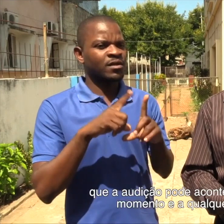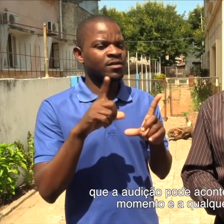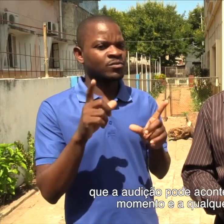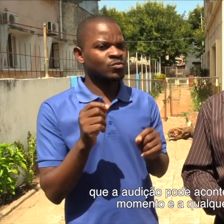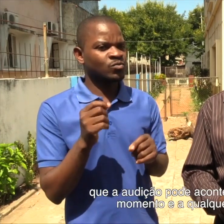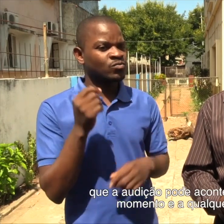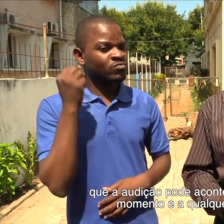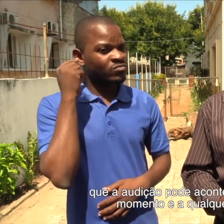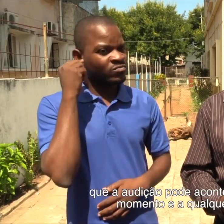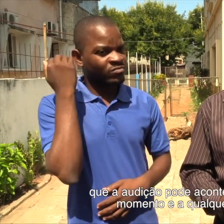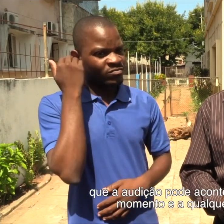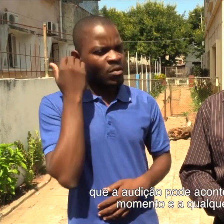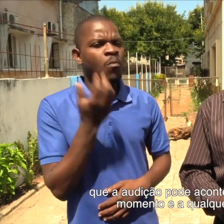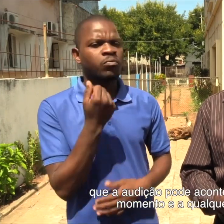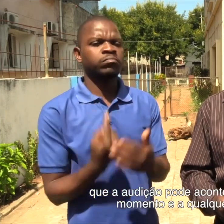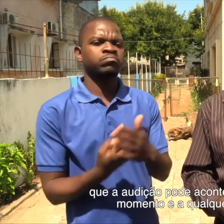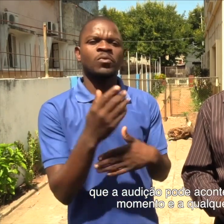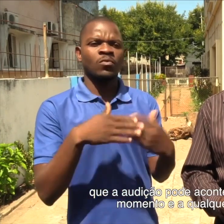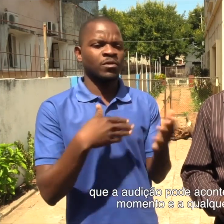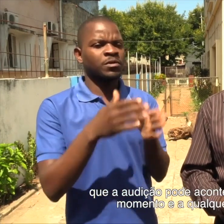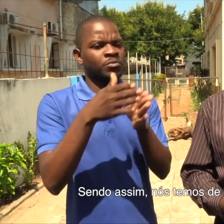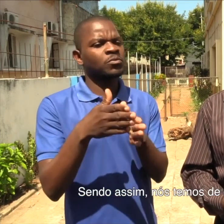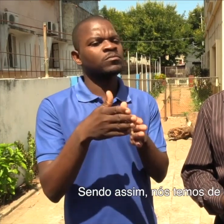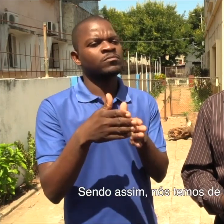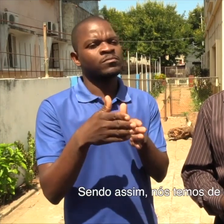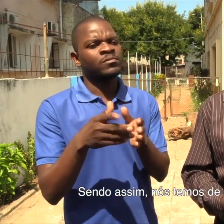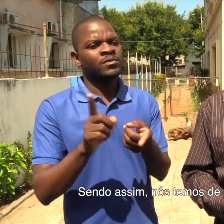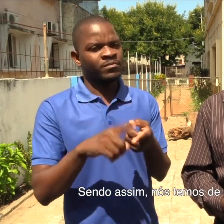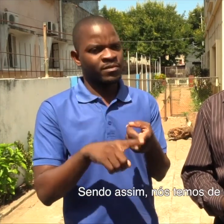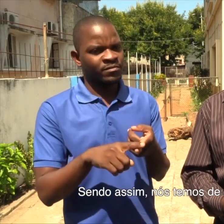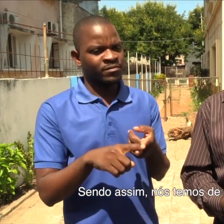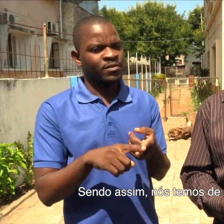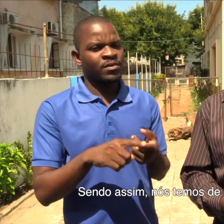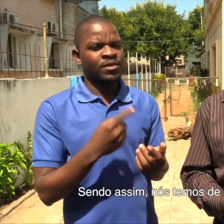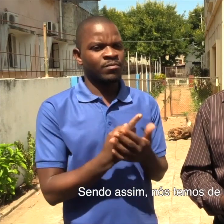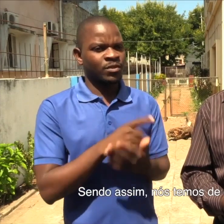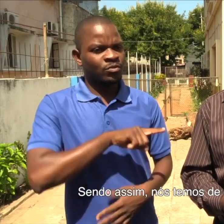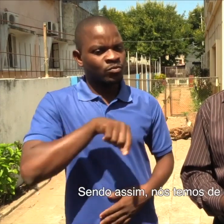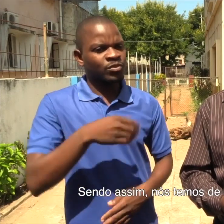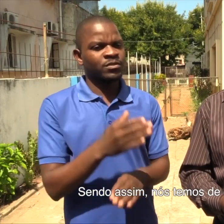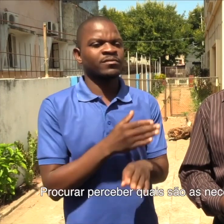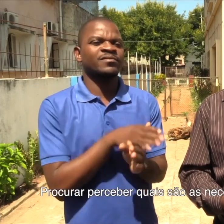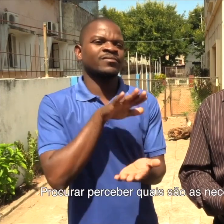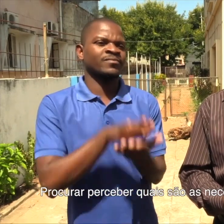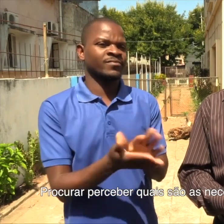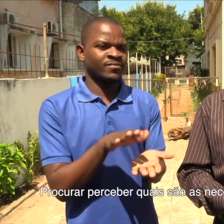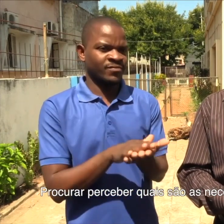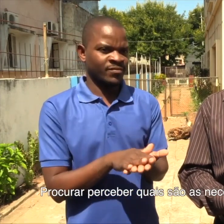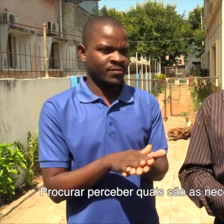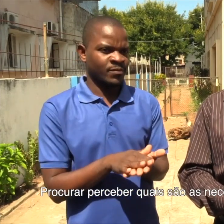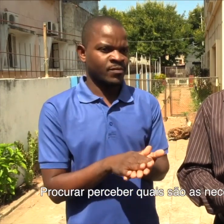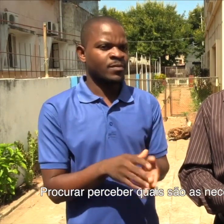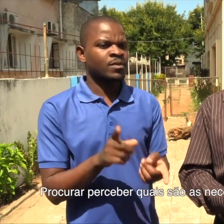aparecer a qualquer momento, a qualquer pessoa. Então, sendo assim, nós temos que estar preparados. Tentar